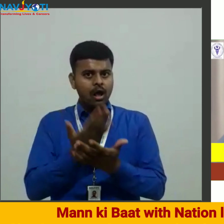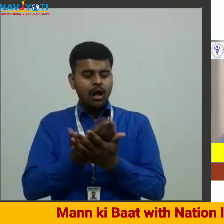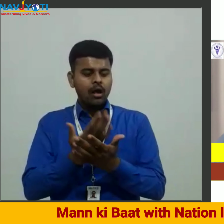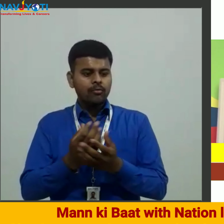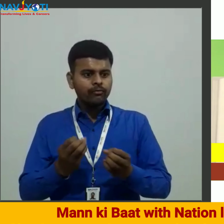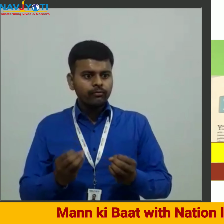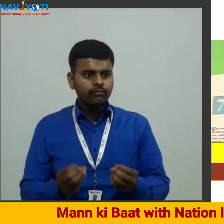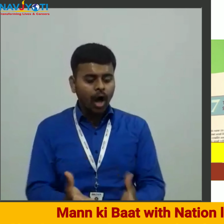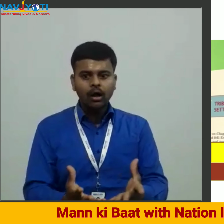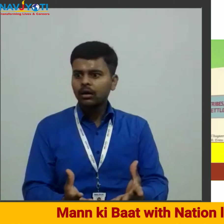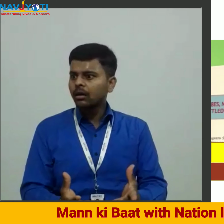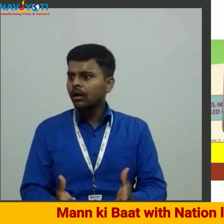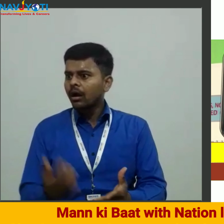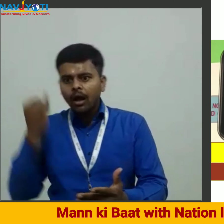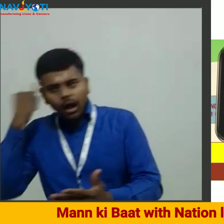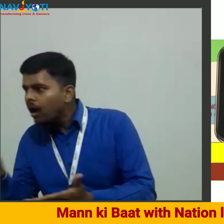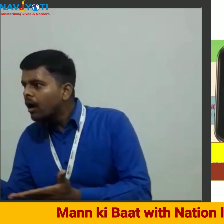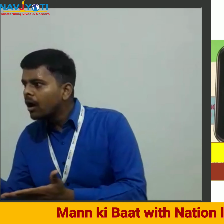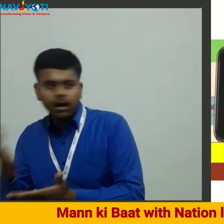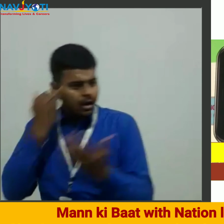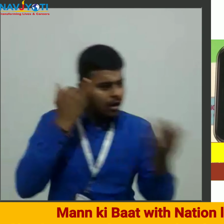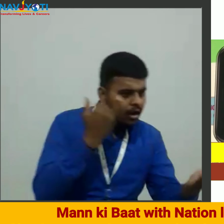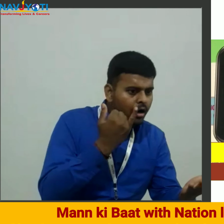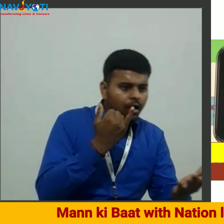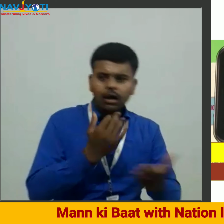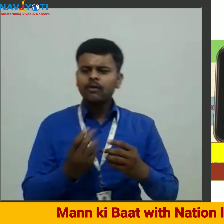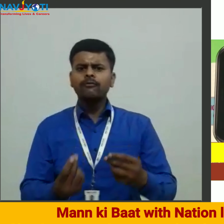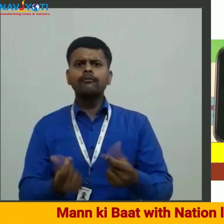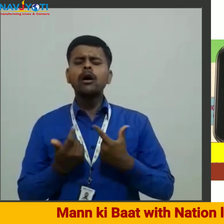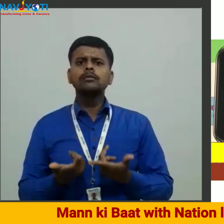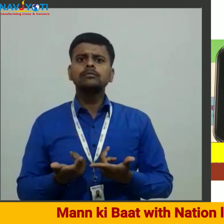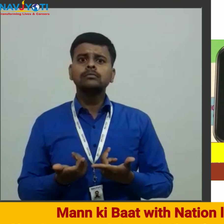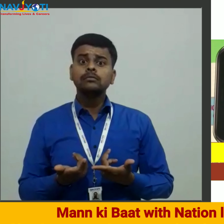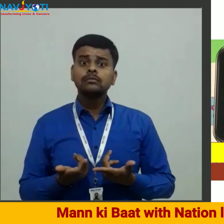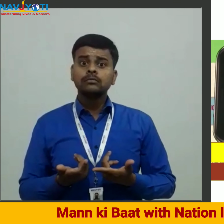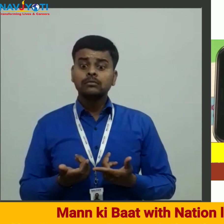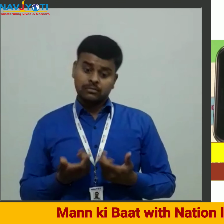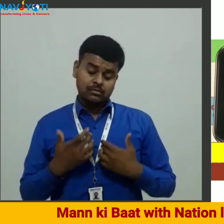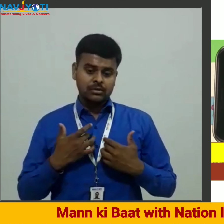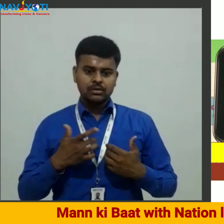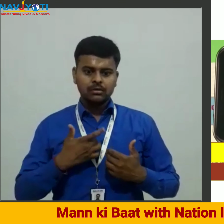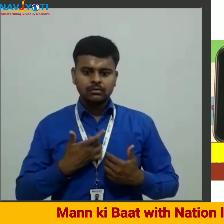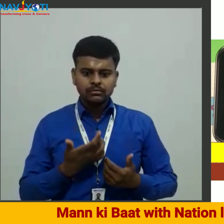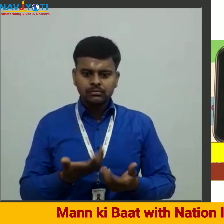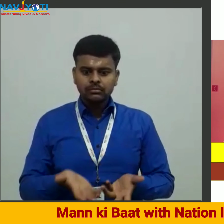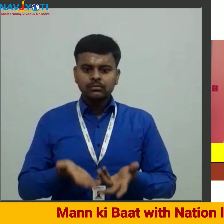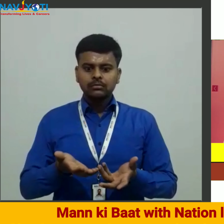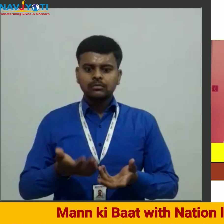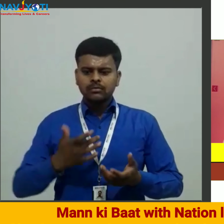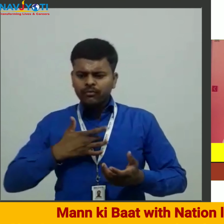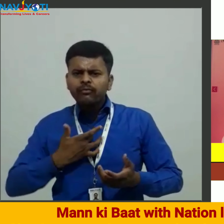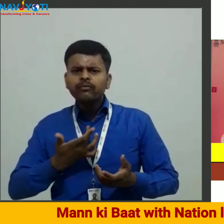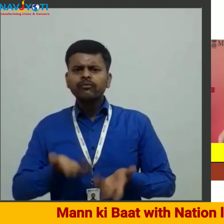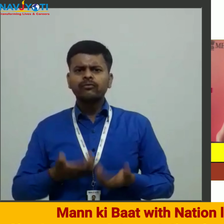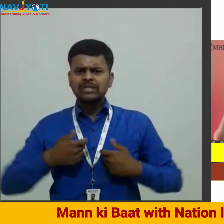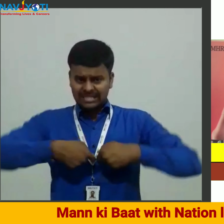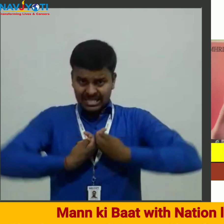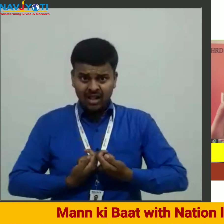कोई तेजी से नए तकनीकी बदलावों की तरफ भी बढ़ रहे हैं। टेक्नोलॉजी के फ्रंट पर